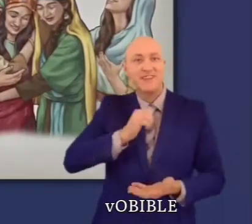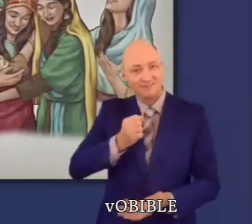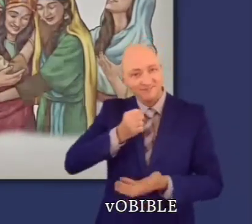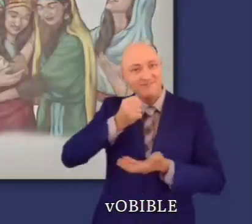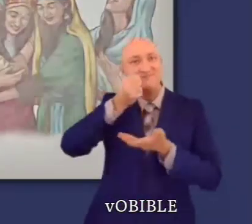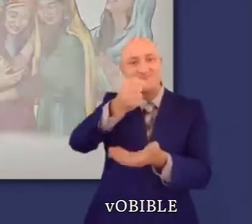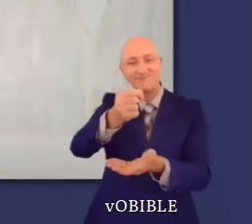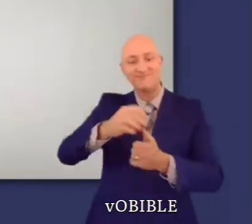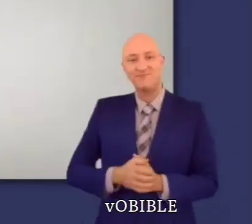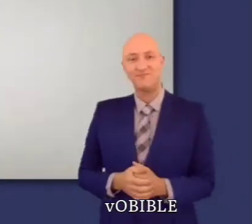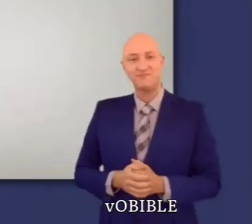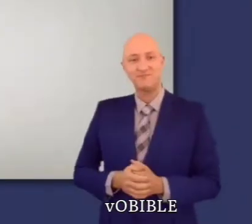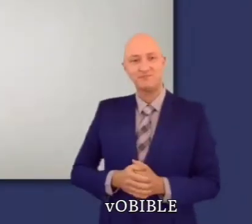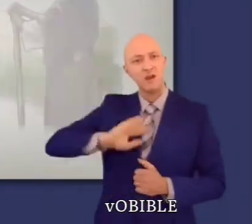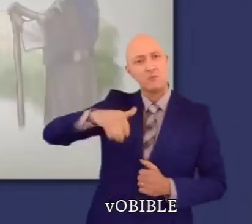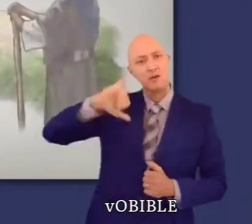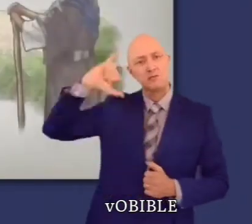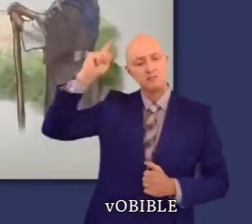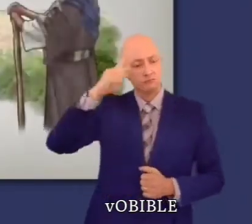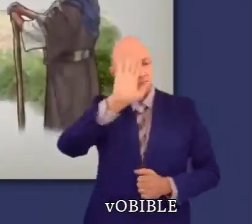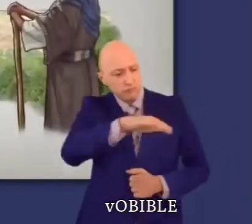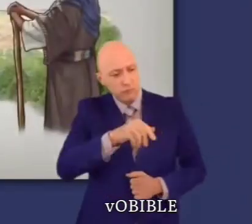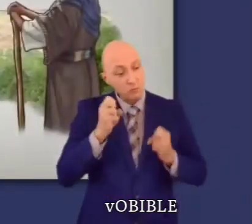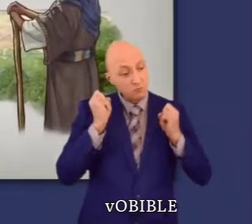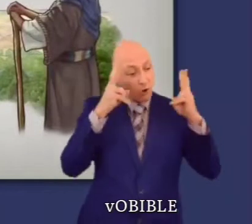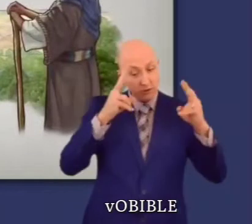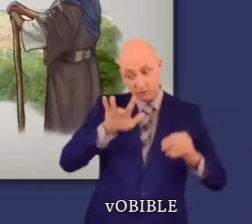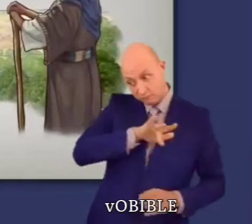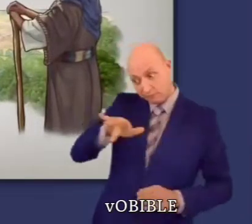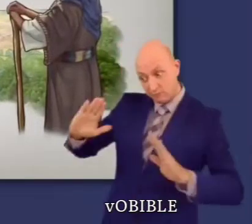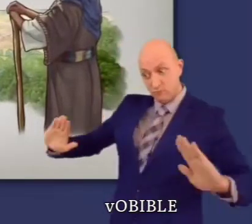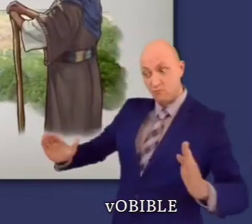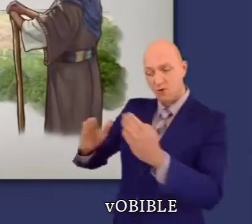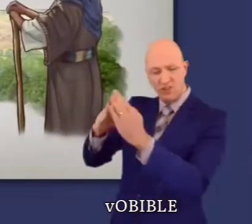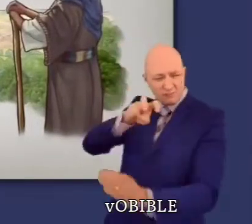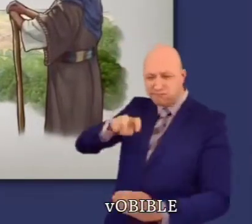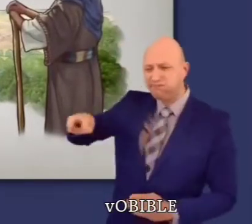Zélophéad expliquent à Moïse qu'elles n'ont pas de frères qui puissent recevoir l'héritage familial.